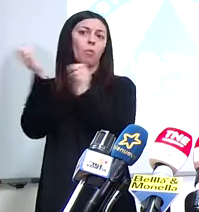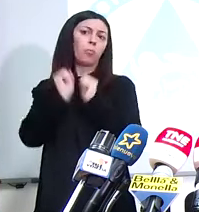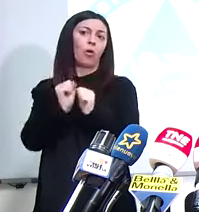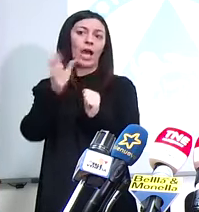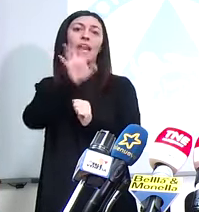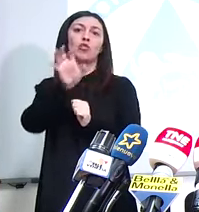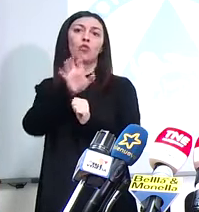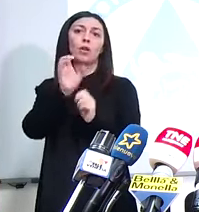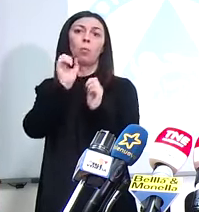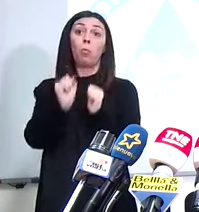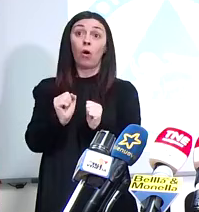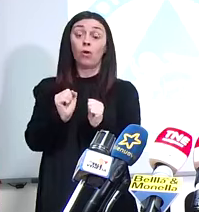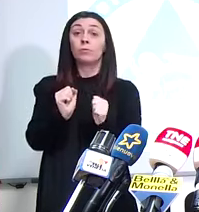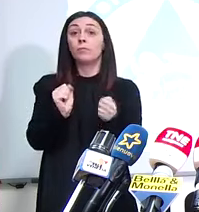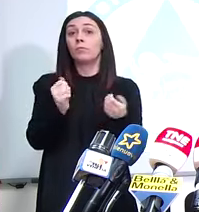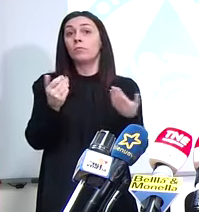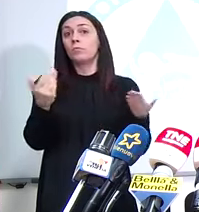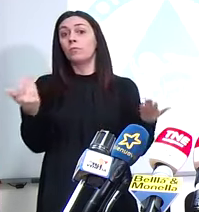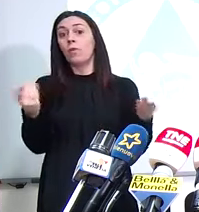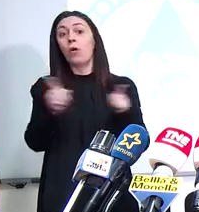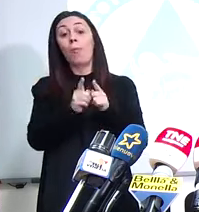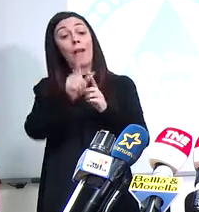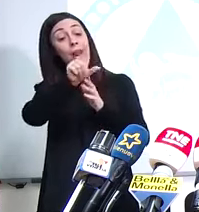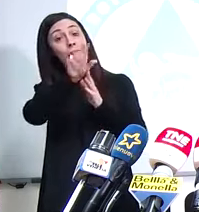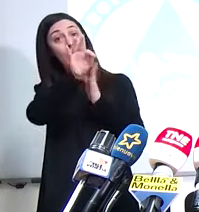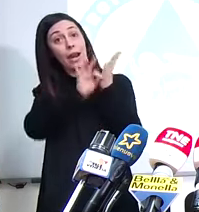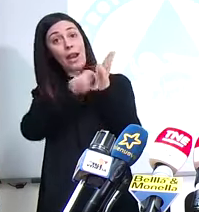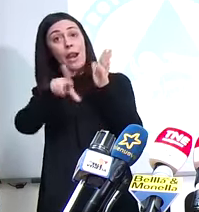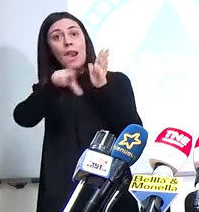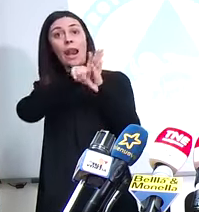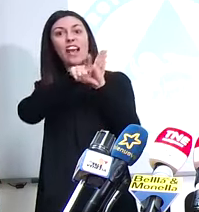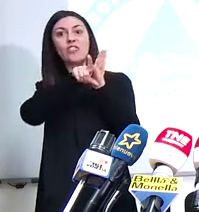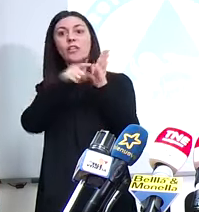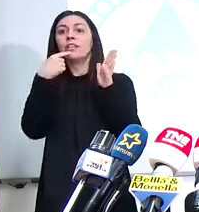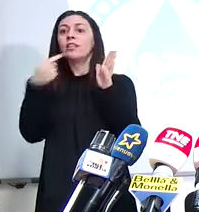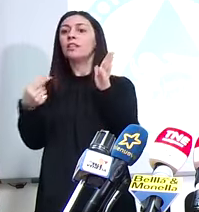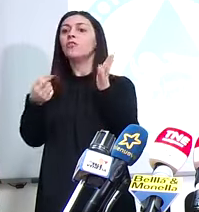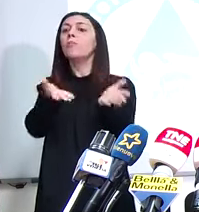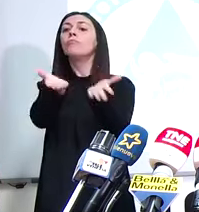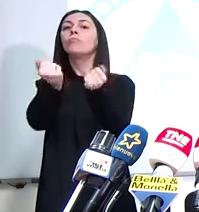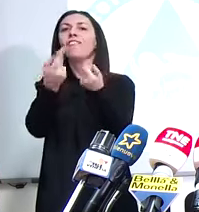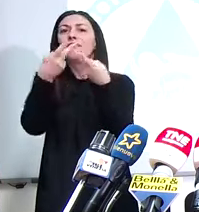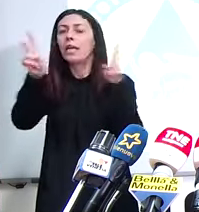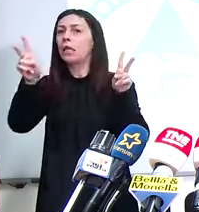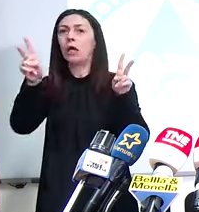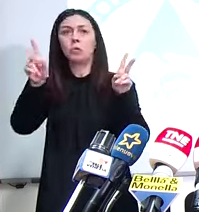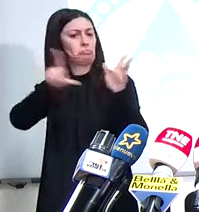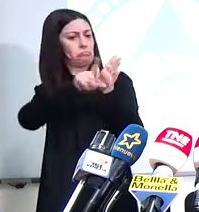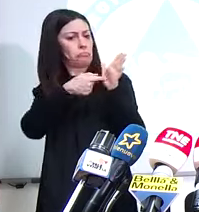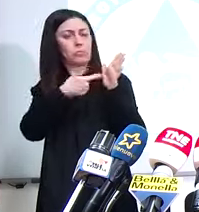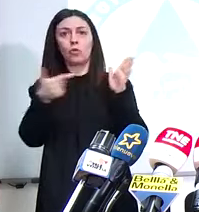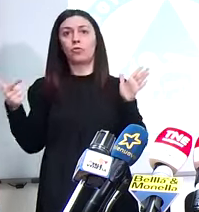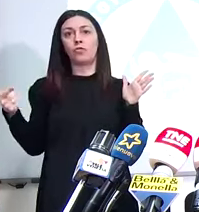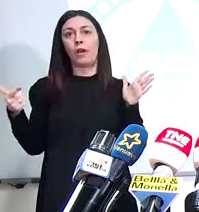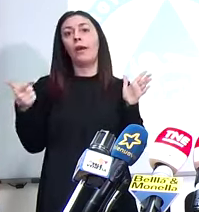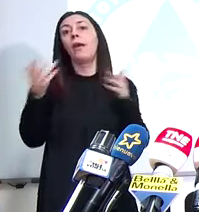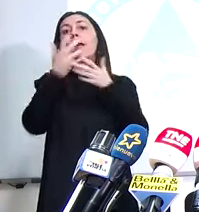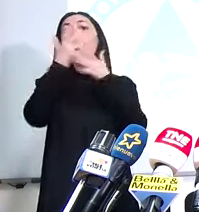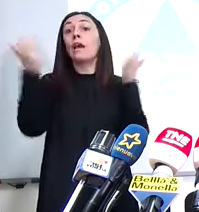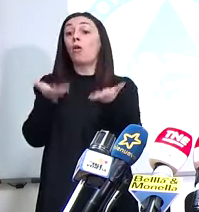non c'è nessuno abbia di legge che vieti l'acquisto è ovviamente adesso un acquisto autorizzato